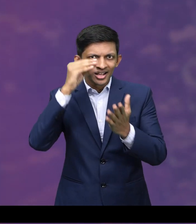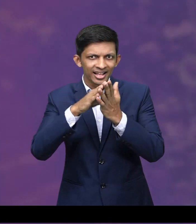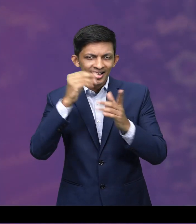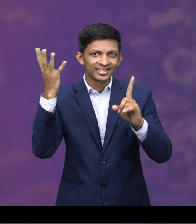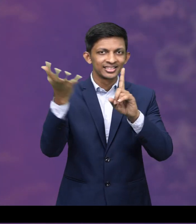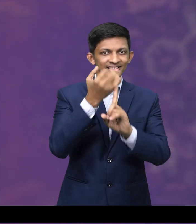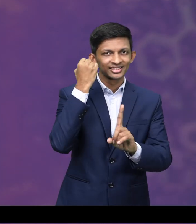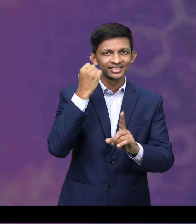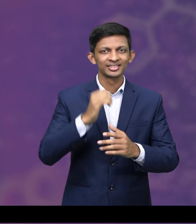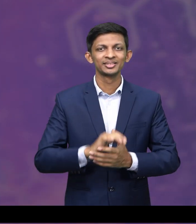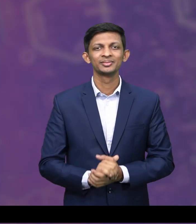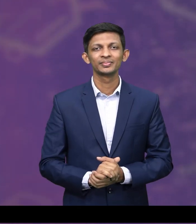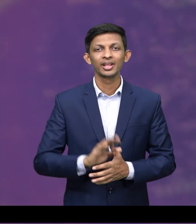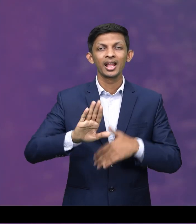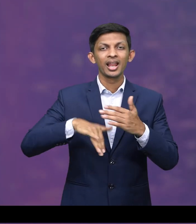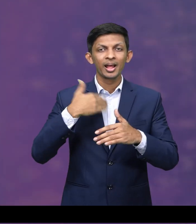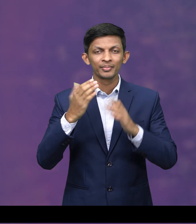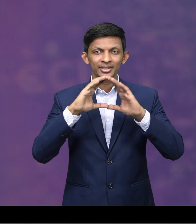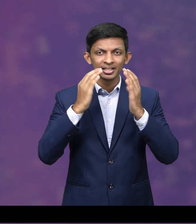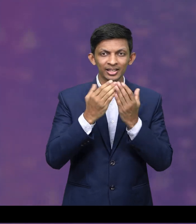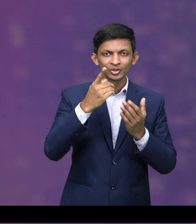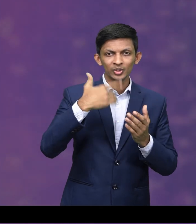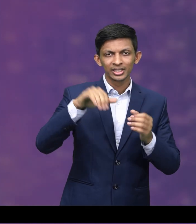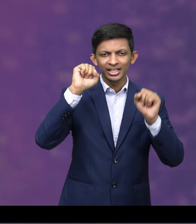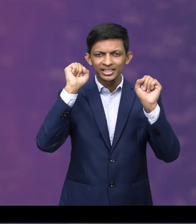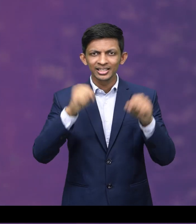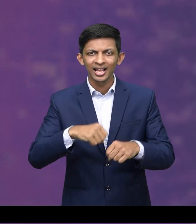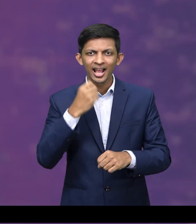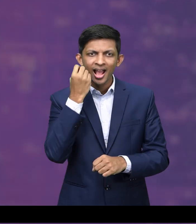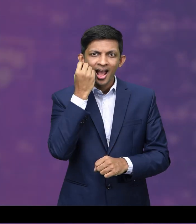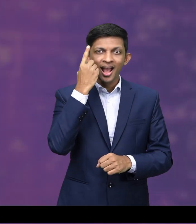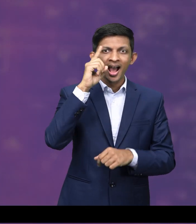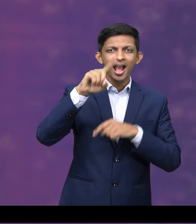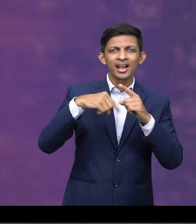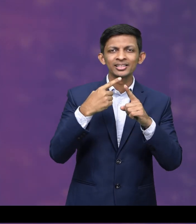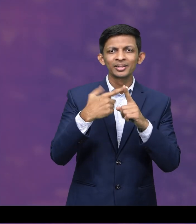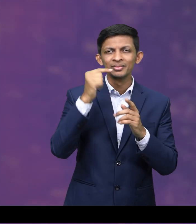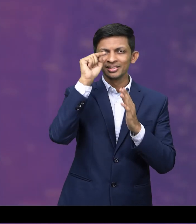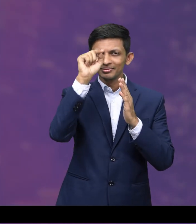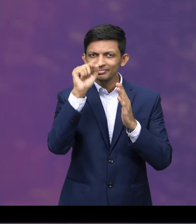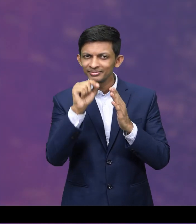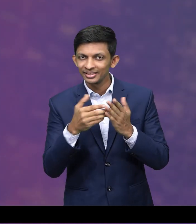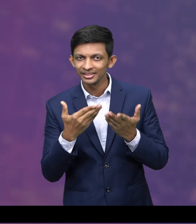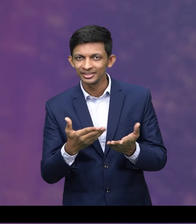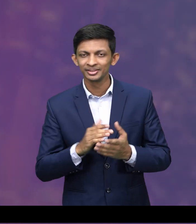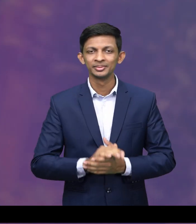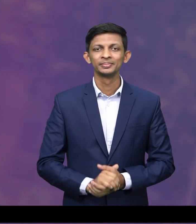అభ్యాస ఫలితాలు. ఈ సెషన్ ముగింపులో మీరు దీనిని గురించి అర్థం చేసుకోగలరు.